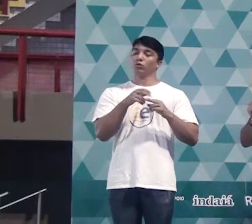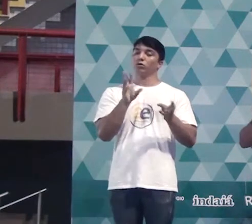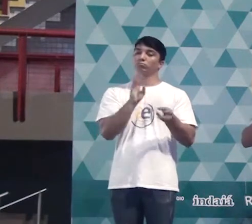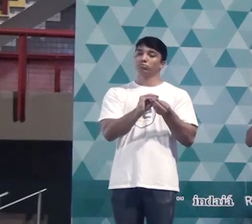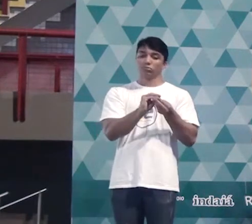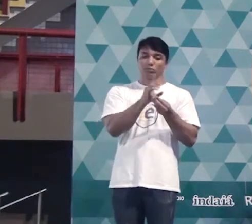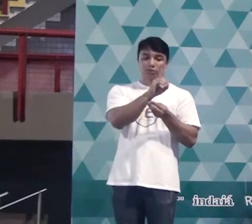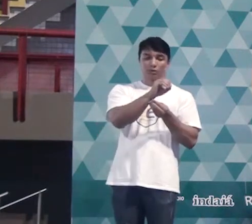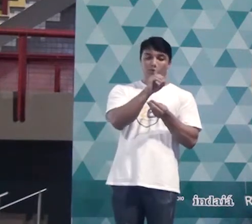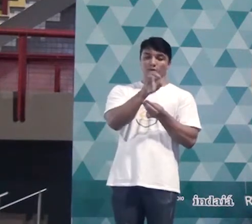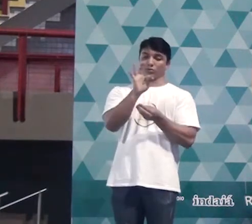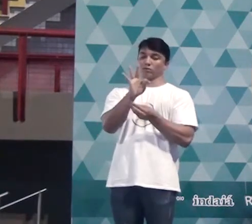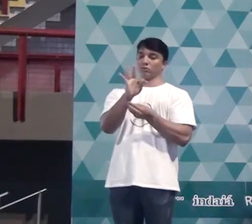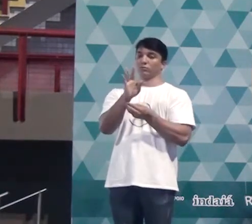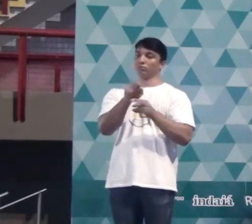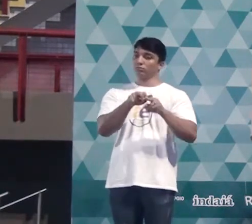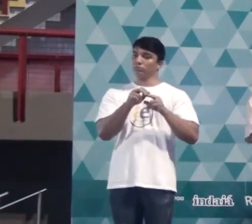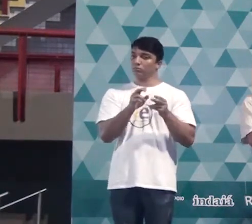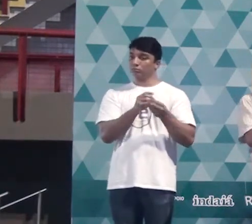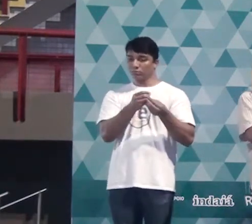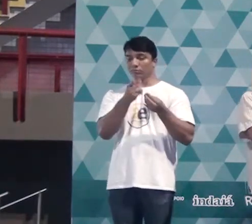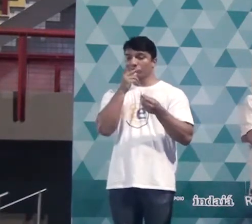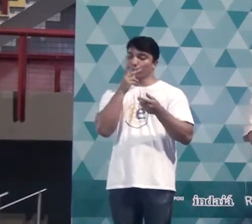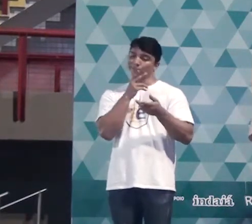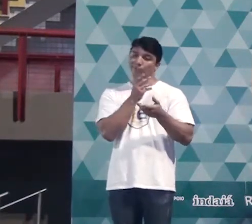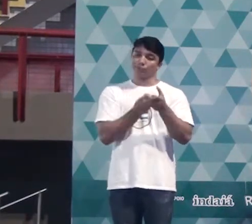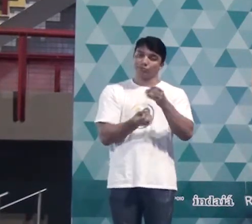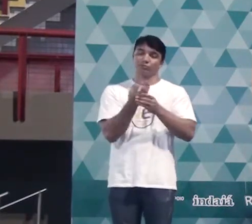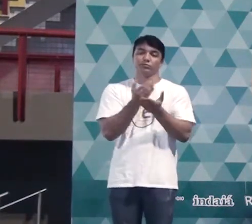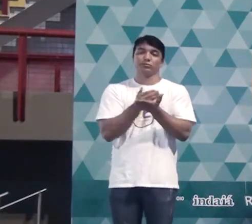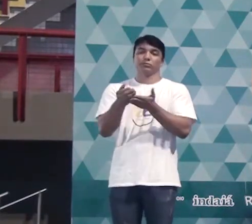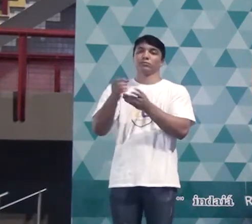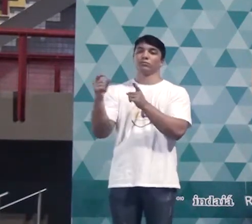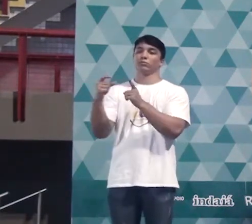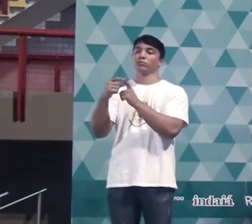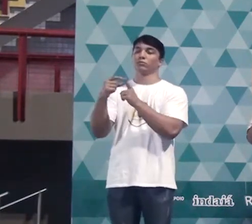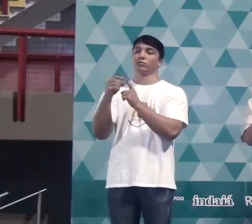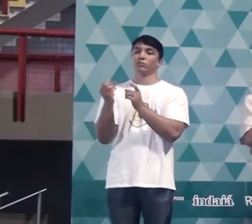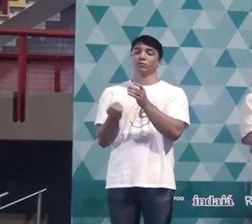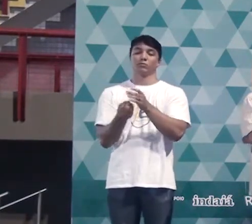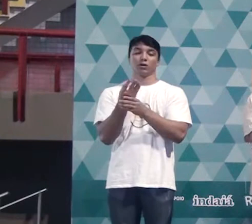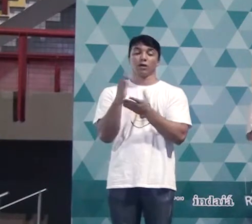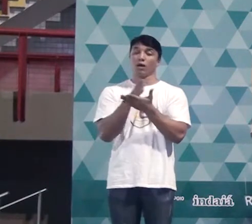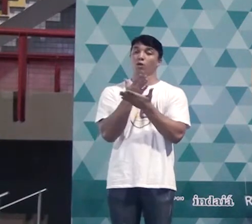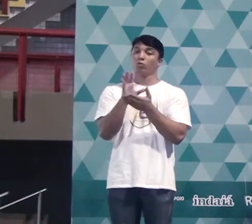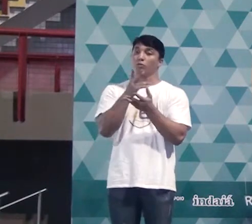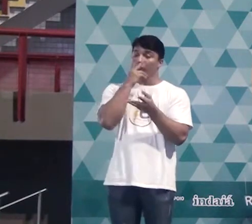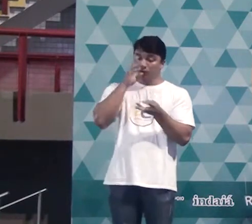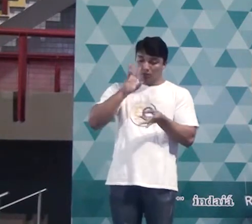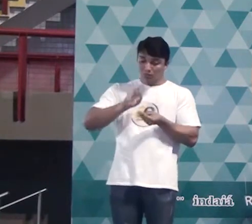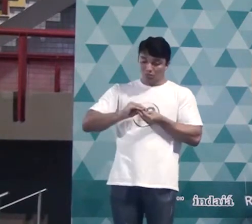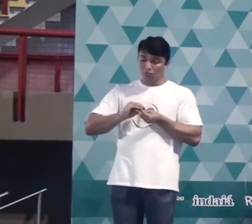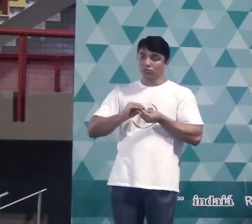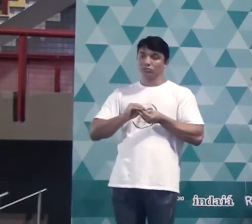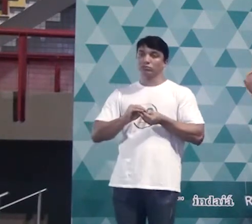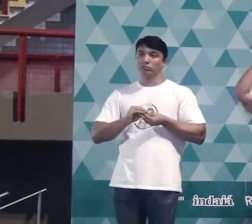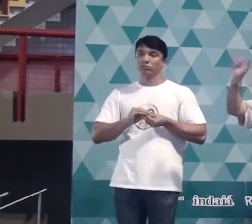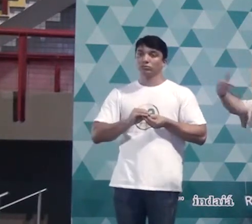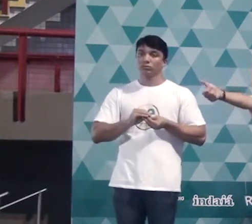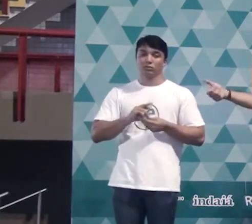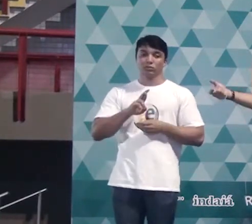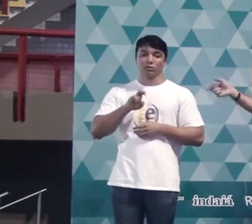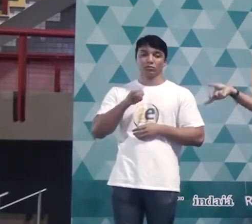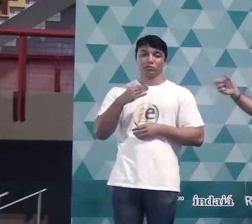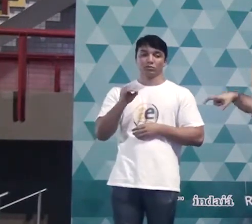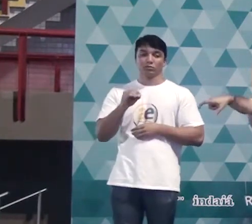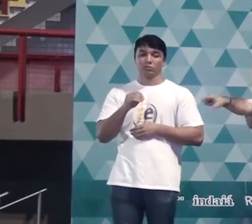DDT. Então as siglas podem gerar palavras. Reduções. Algumas palavras são como pessoas. Você toma